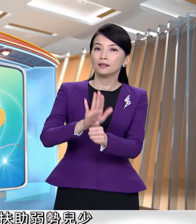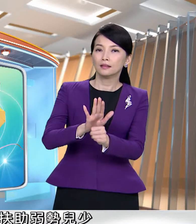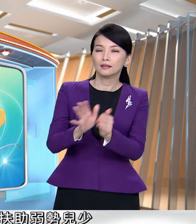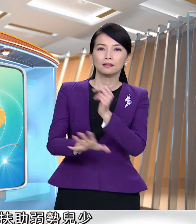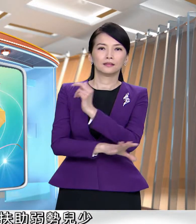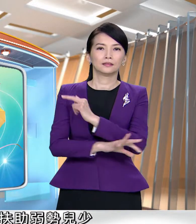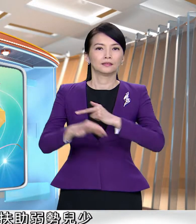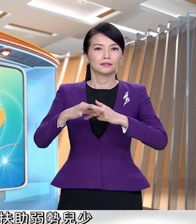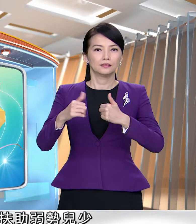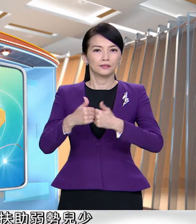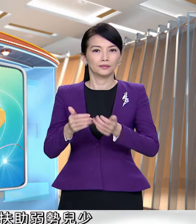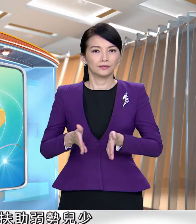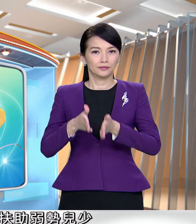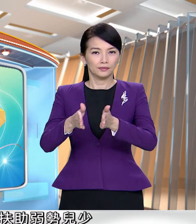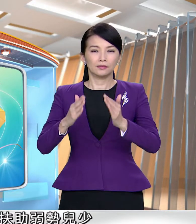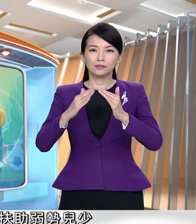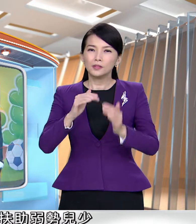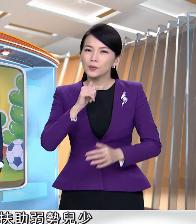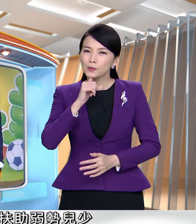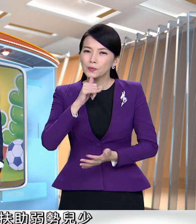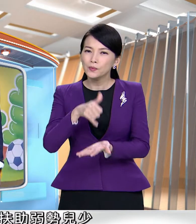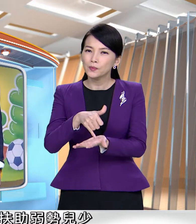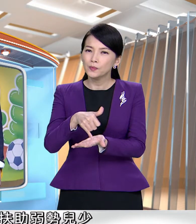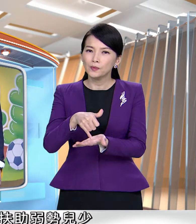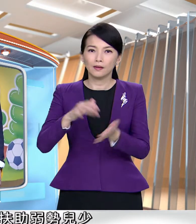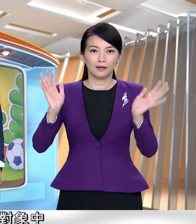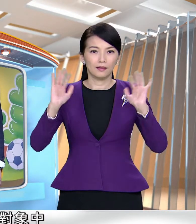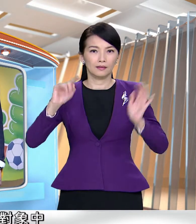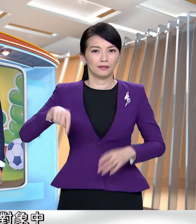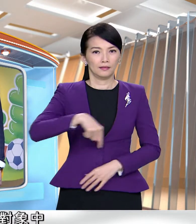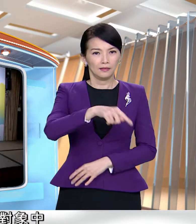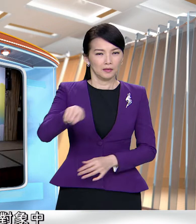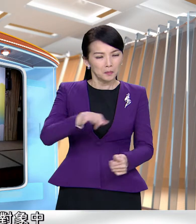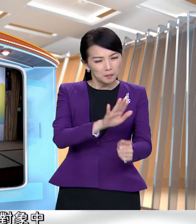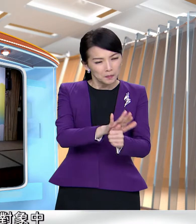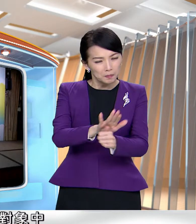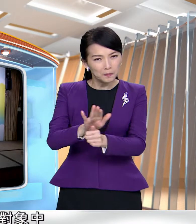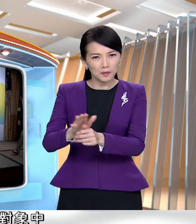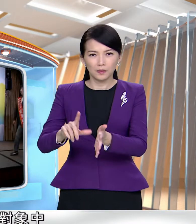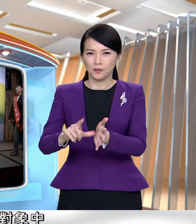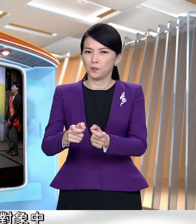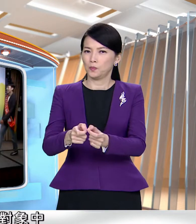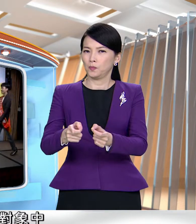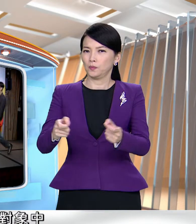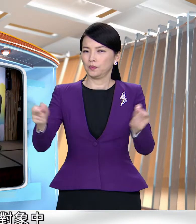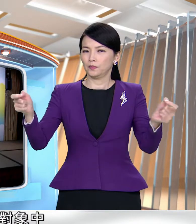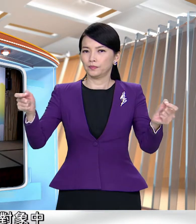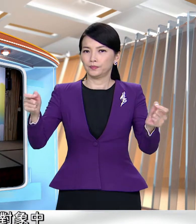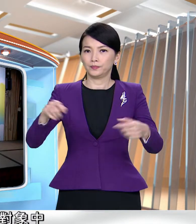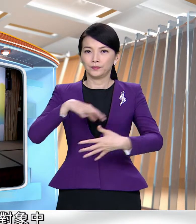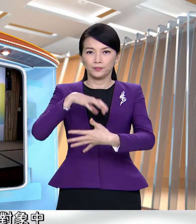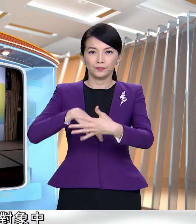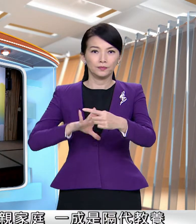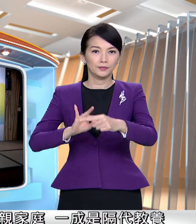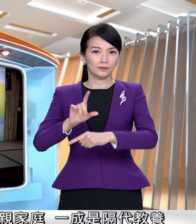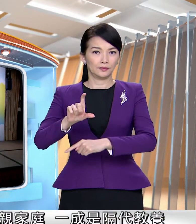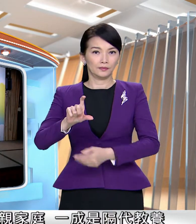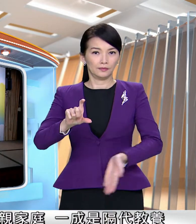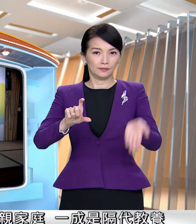家福基金会长期扶助弱势儿少，而这些受扶助的对象当中，有